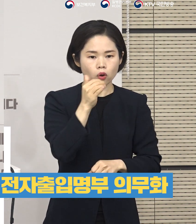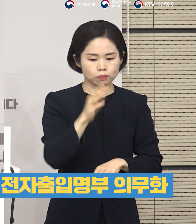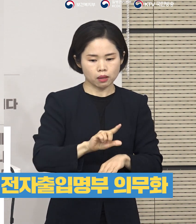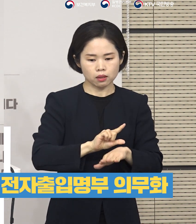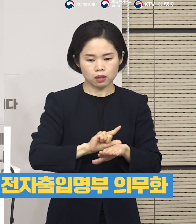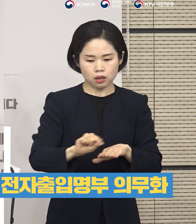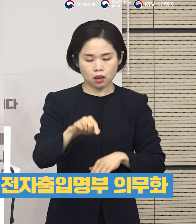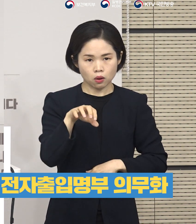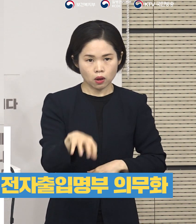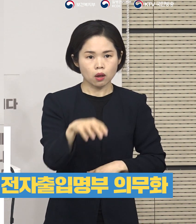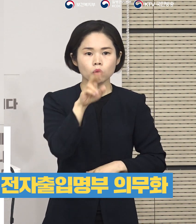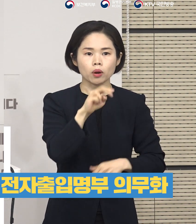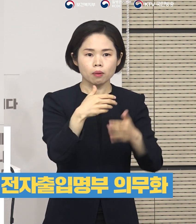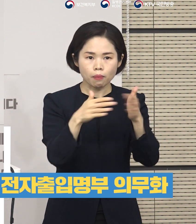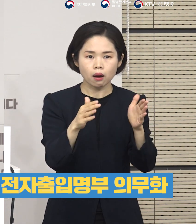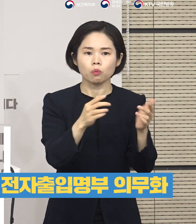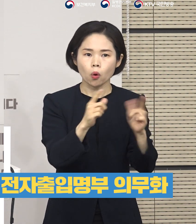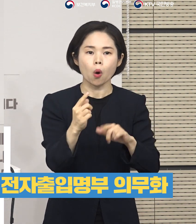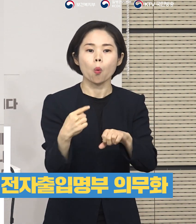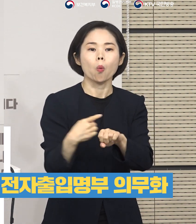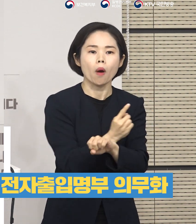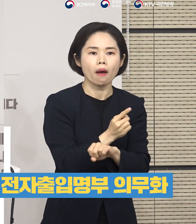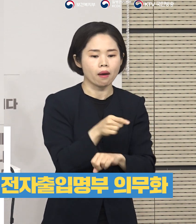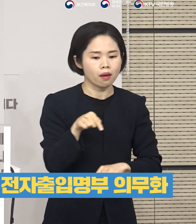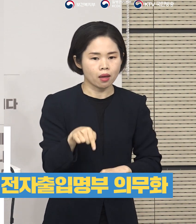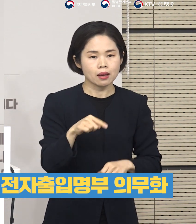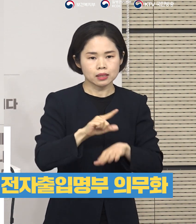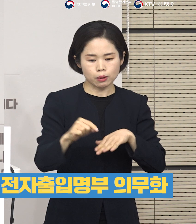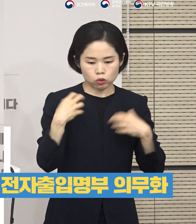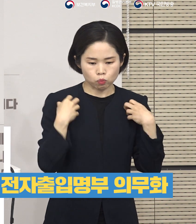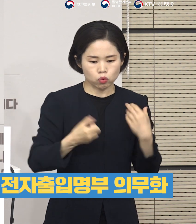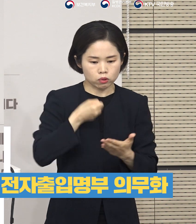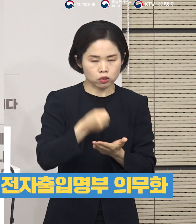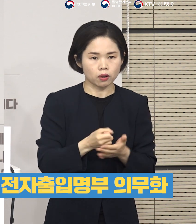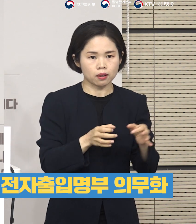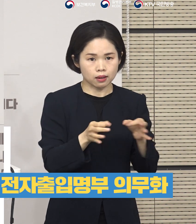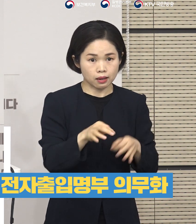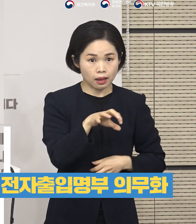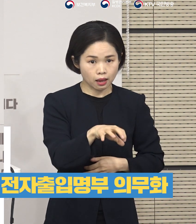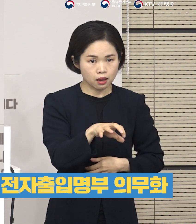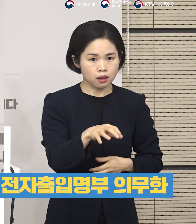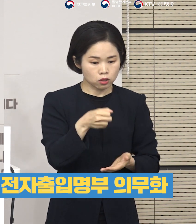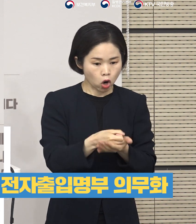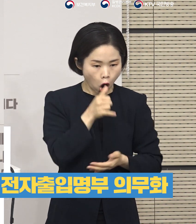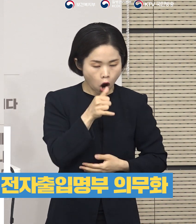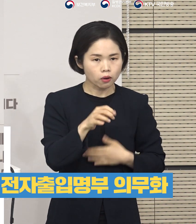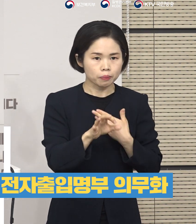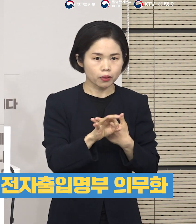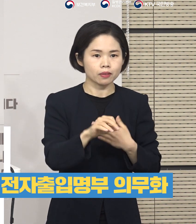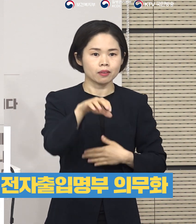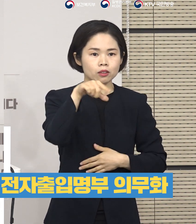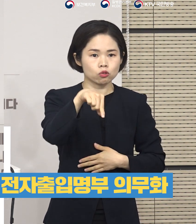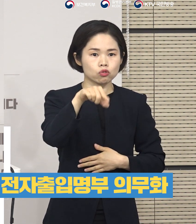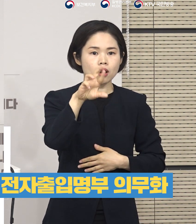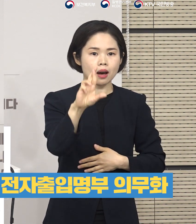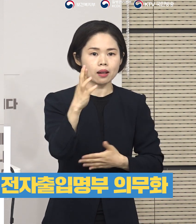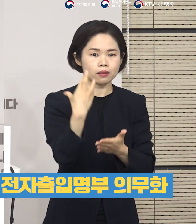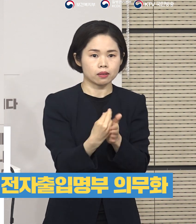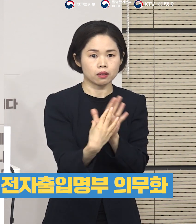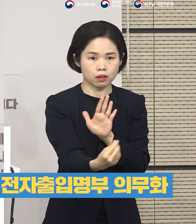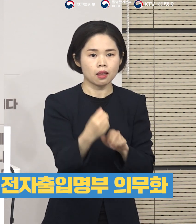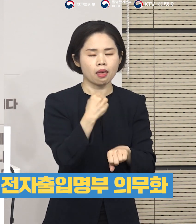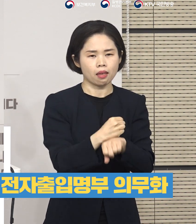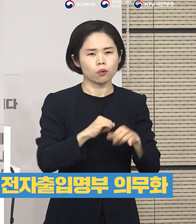이외에도 지자체에서 재량에 따라 전자 출입 명부 적용을 명한 시설도 의무 적용